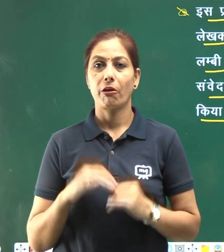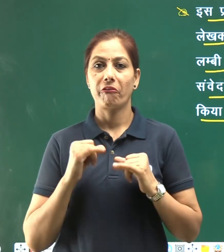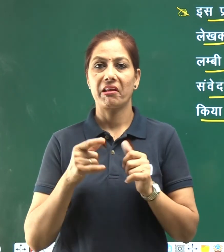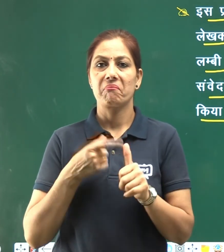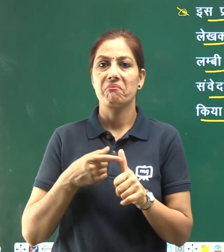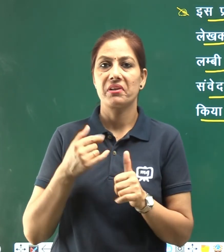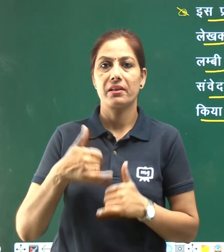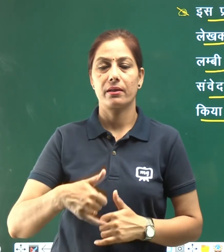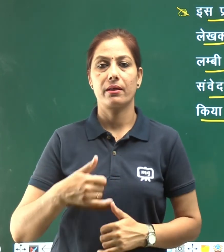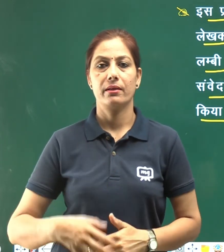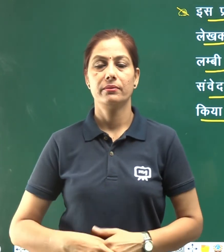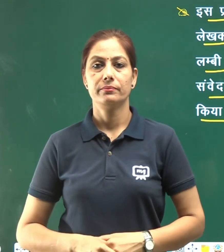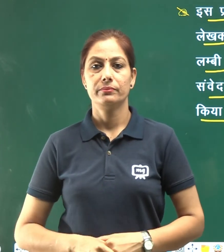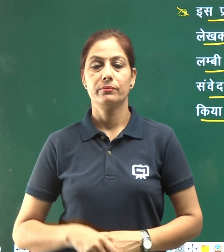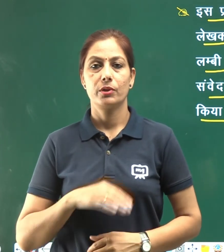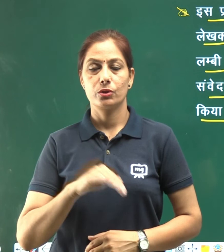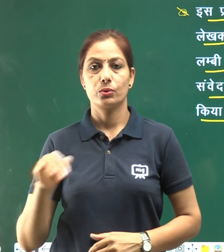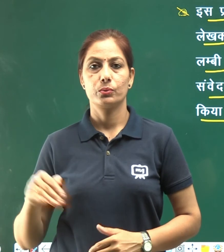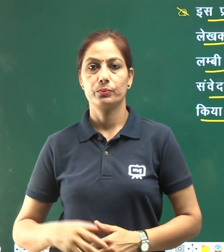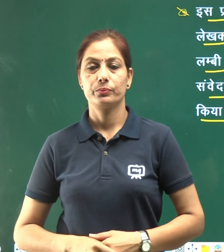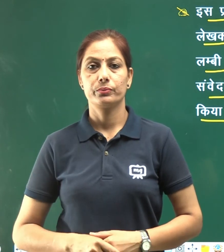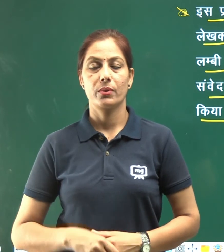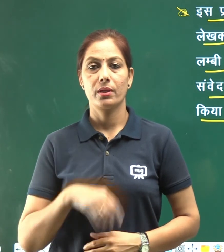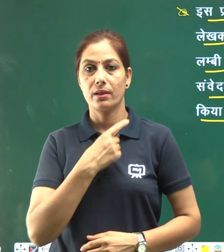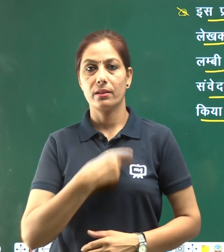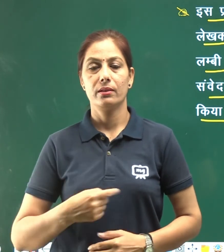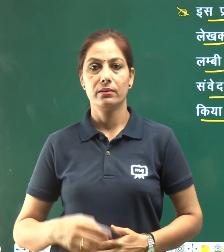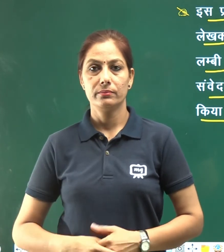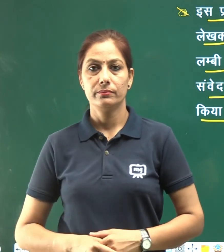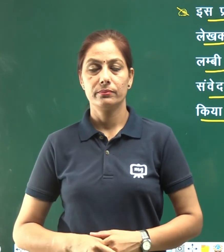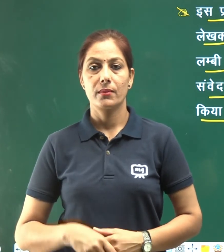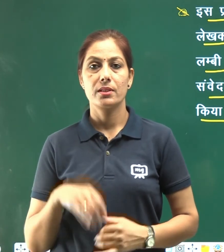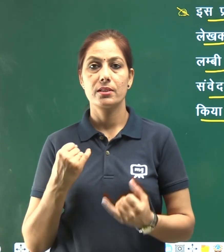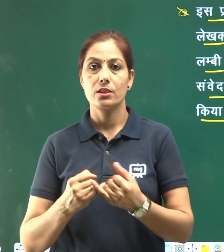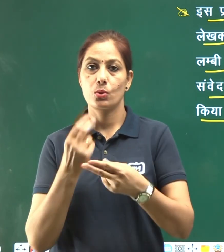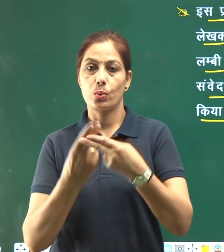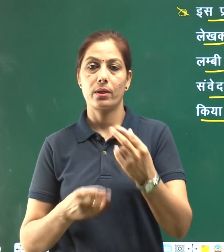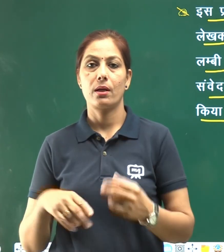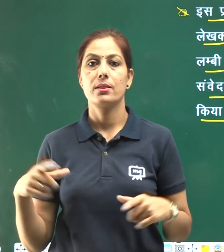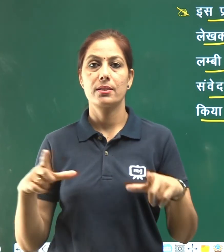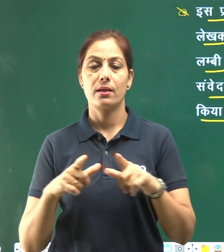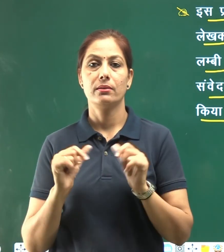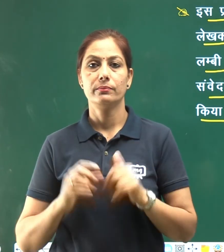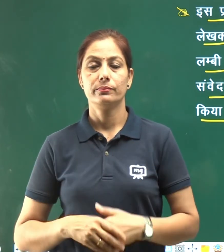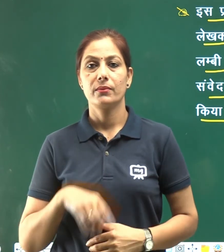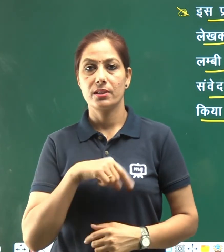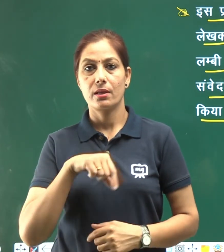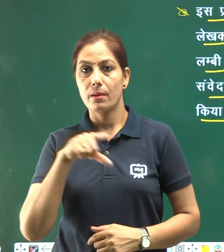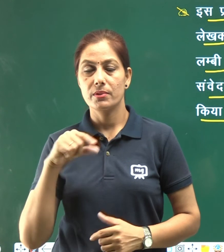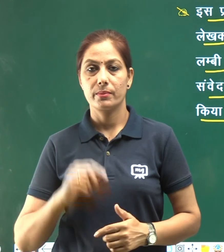है। बच्चों, ये था इस कहानी का सार। इसे